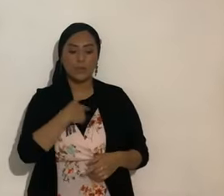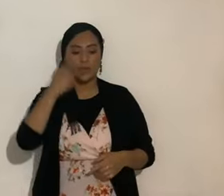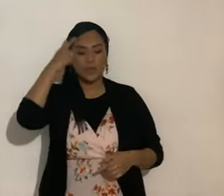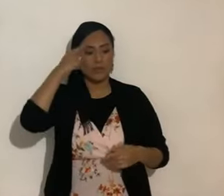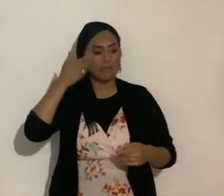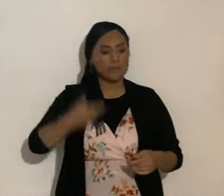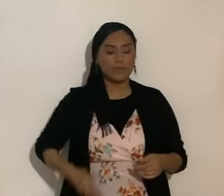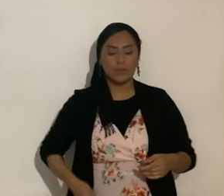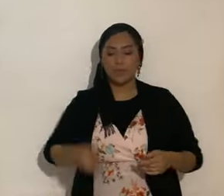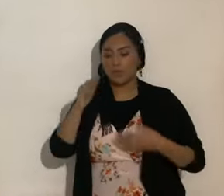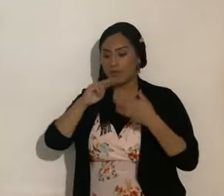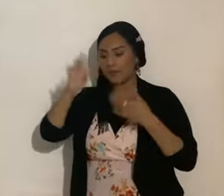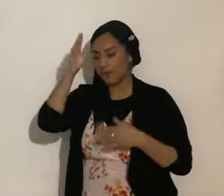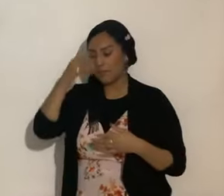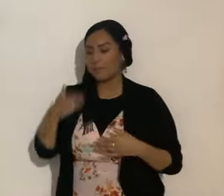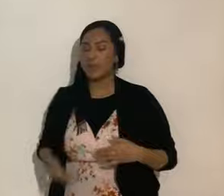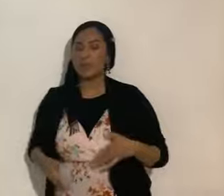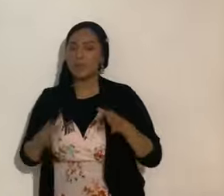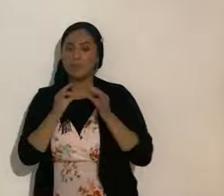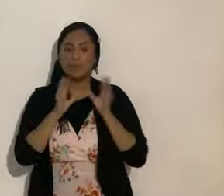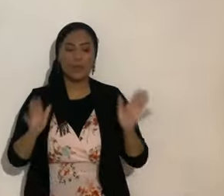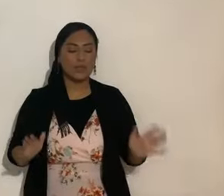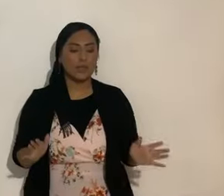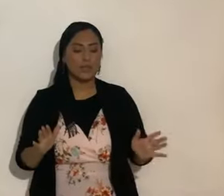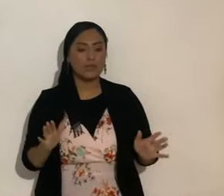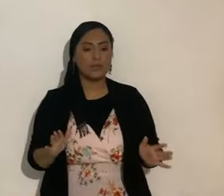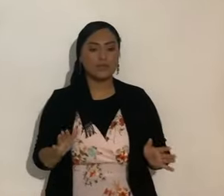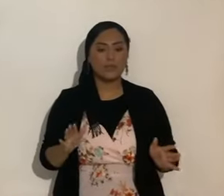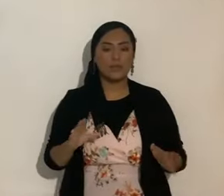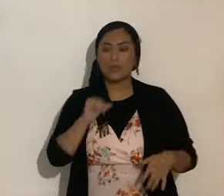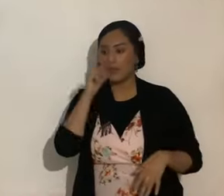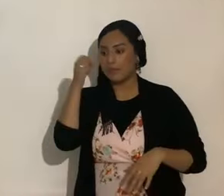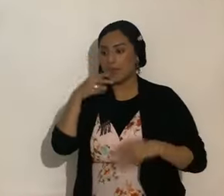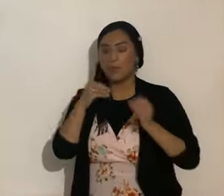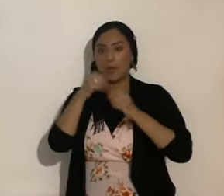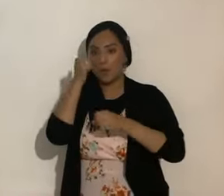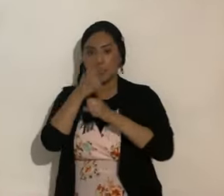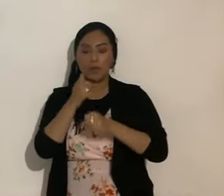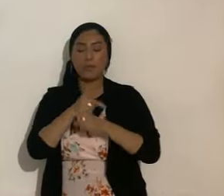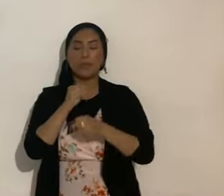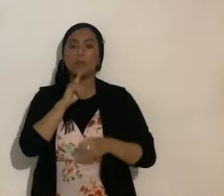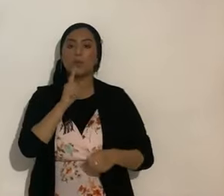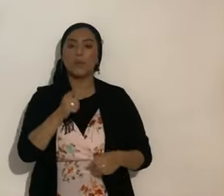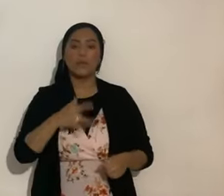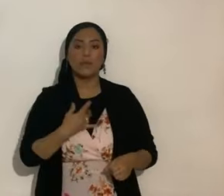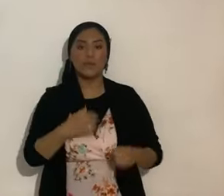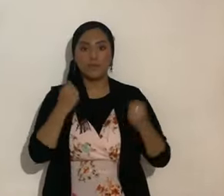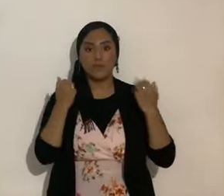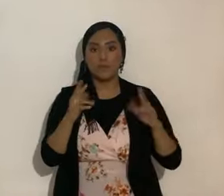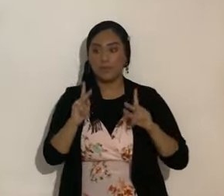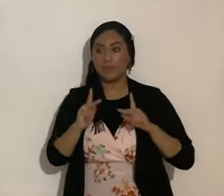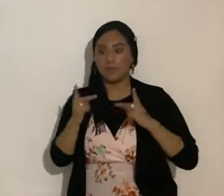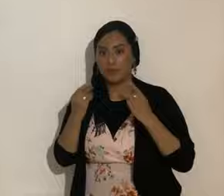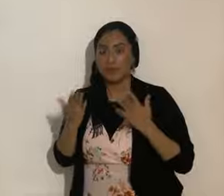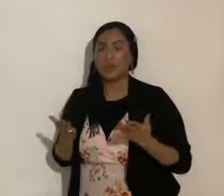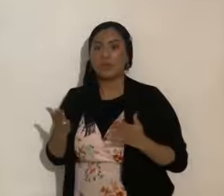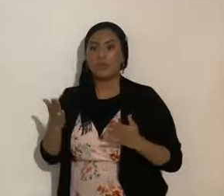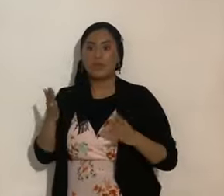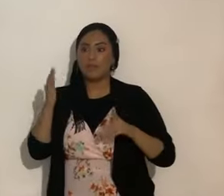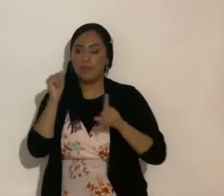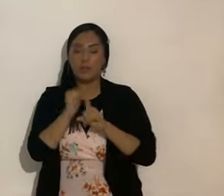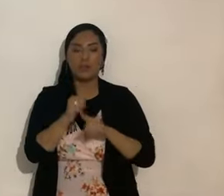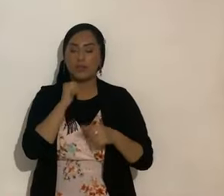no merezco nada, no soy merecedor de nada, yo no soy más que mis hermanos, pero deberás sentirlo, porque mucha gente lo hace por hipócrita. No,